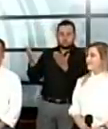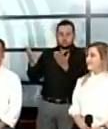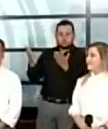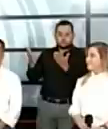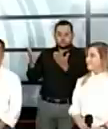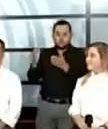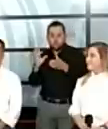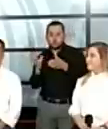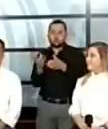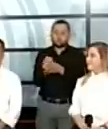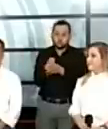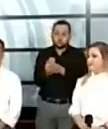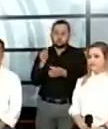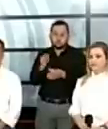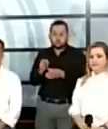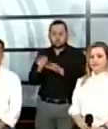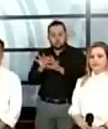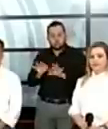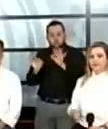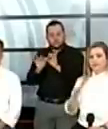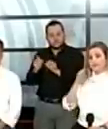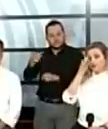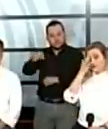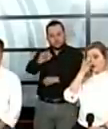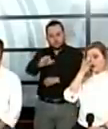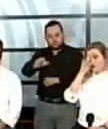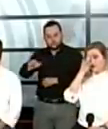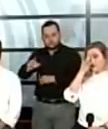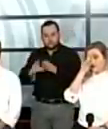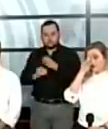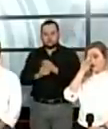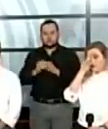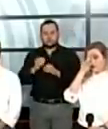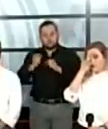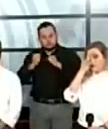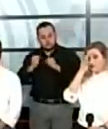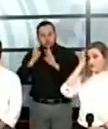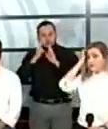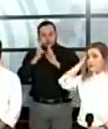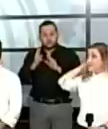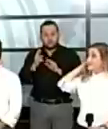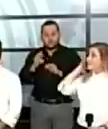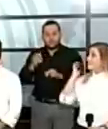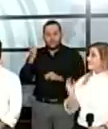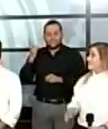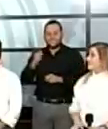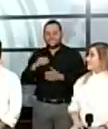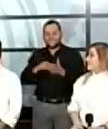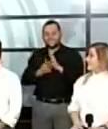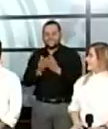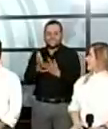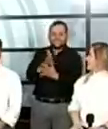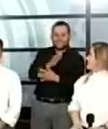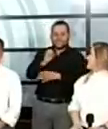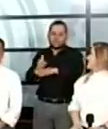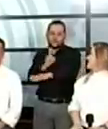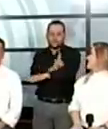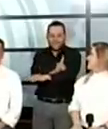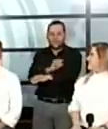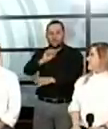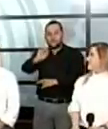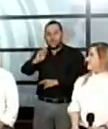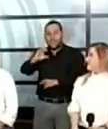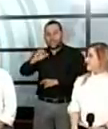sean incluyentes y valoren mucho estas personas. Y hay que reconocer a Ricardo el esfuerzo que hizo para traducir a Juan Carlos Valencia ayer.